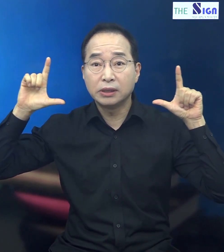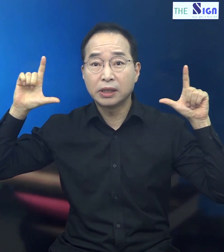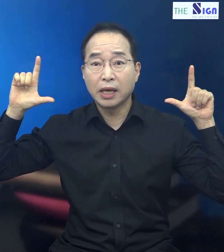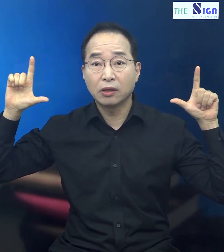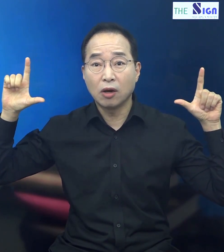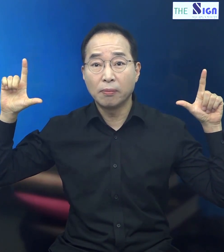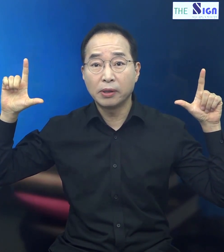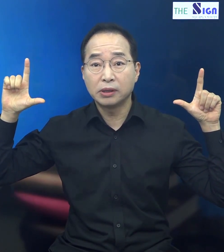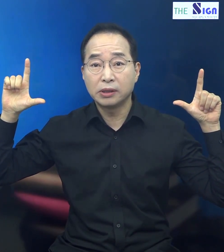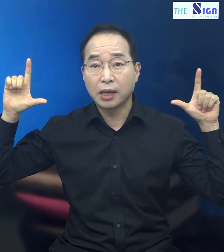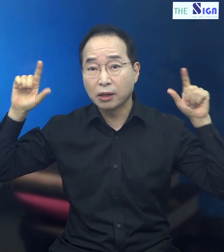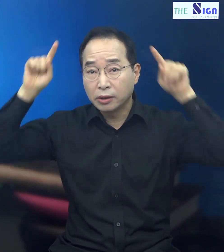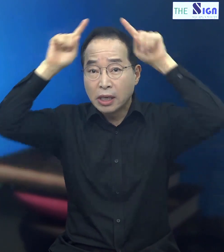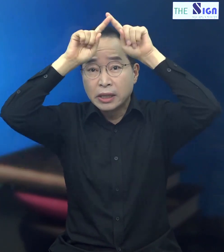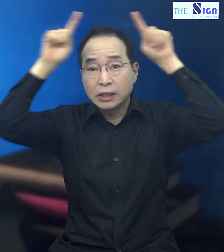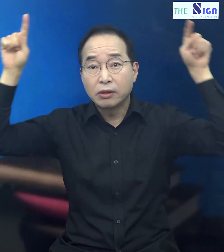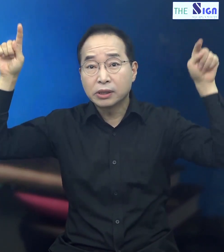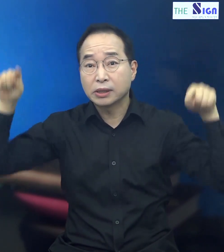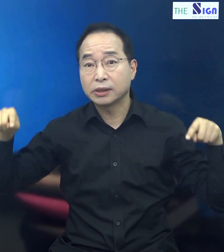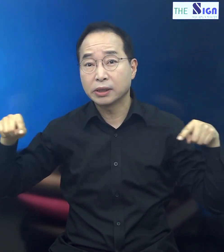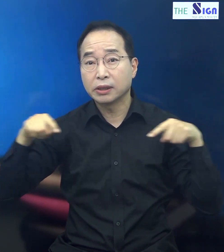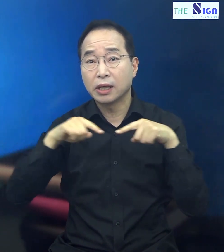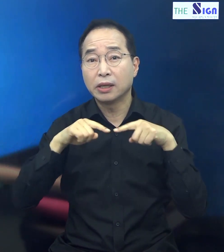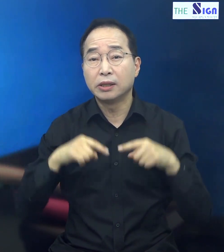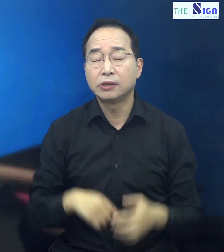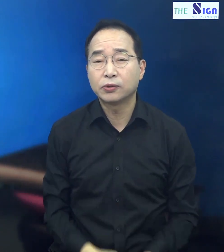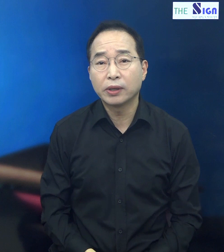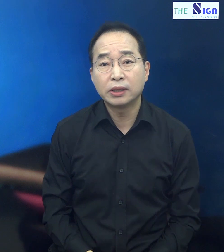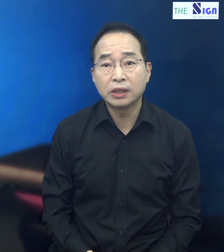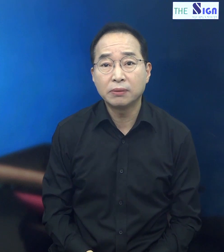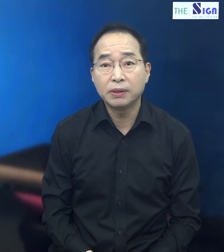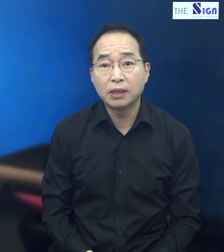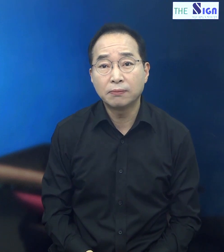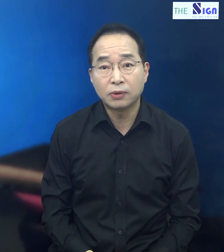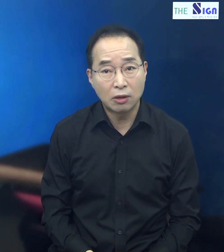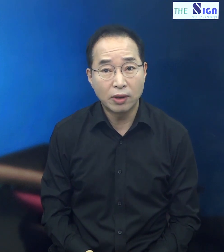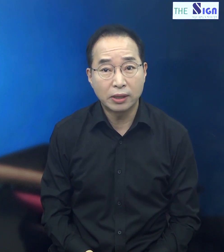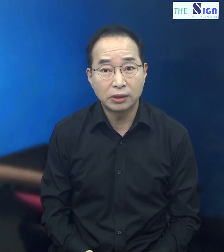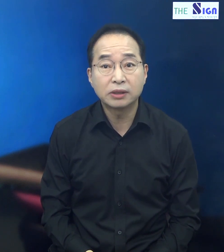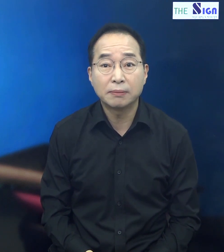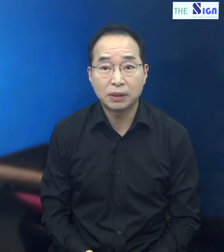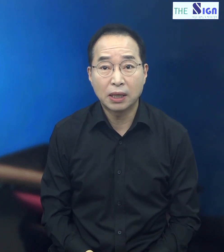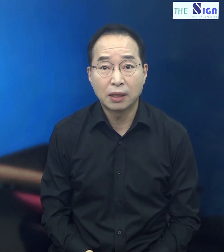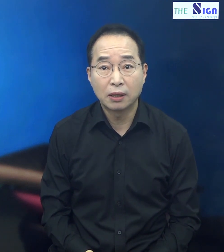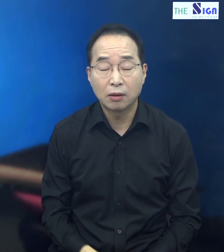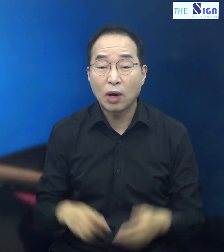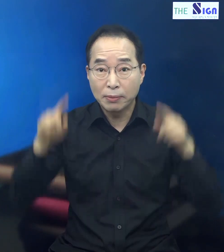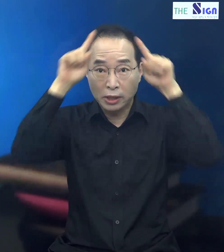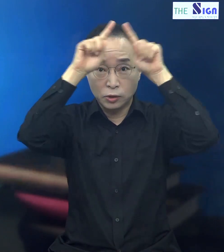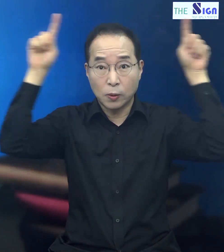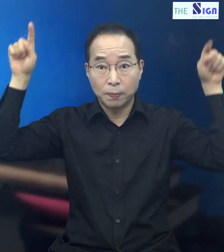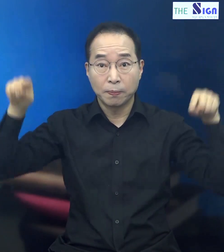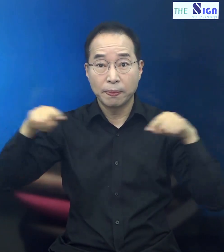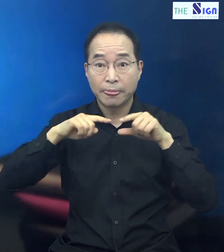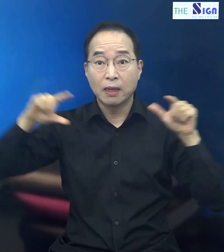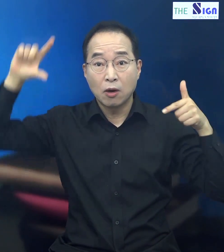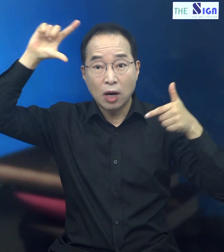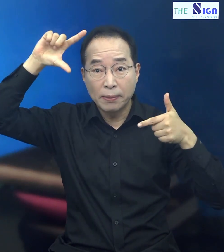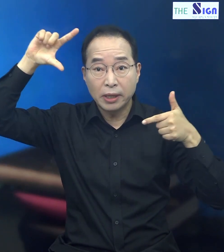이게 넓어진다는 건 이거 자체가 일종의 TV나 브라운관을 뜻합니다. 화면이죠. 화면에